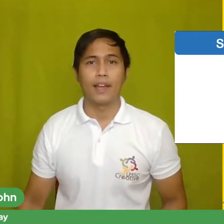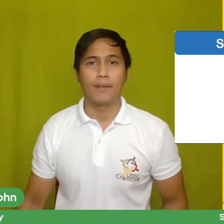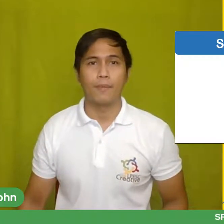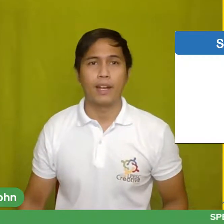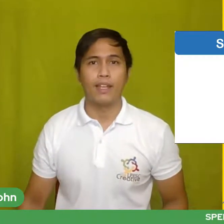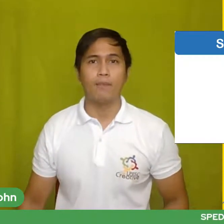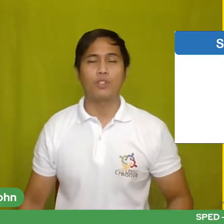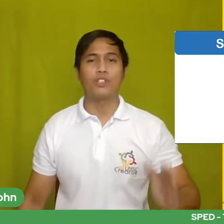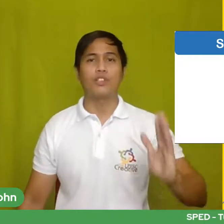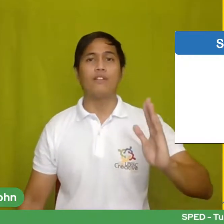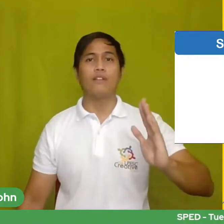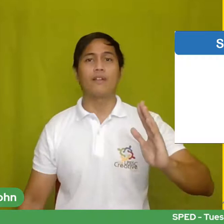Praying position.